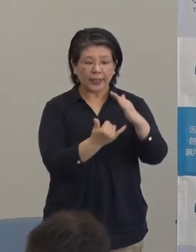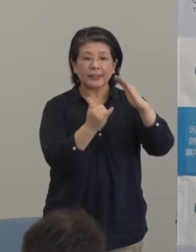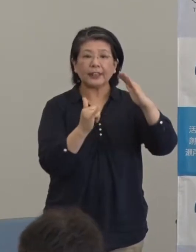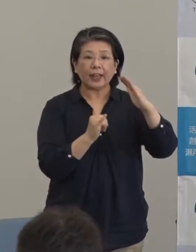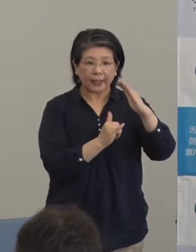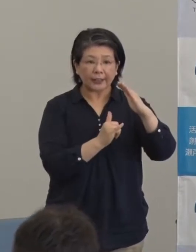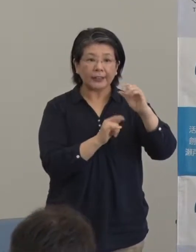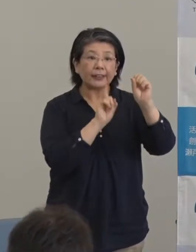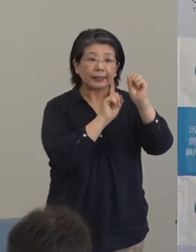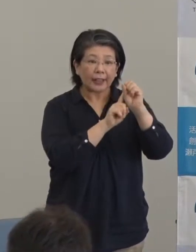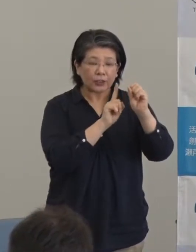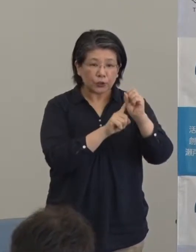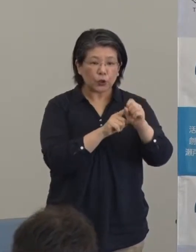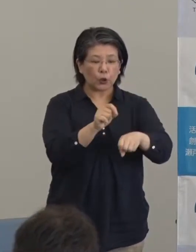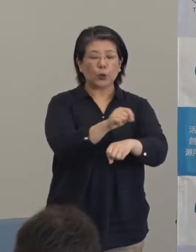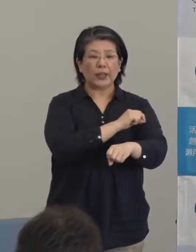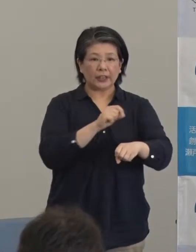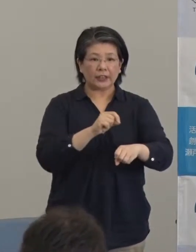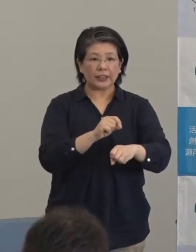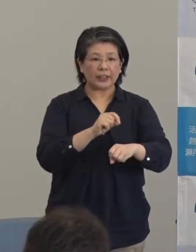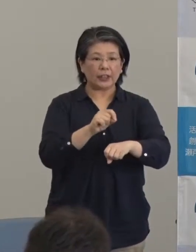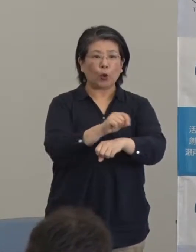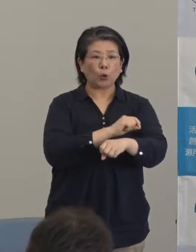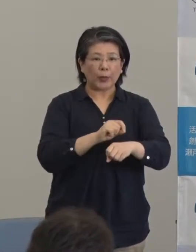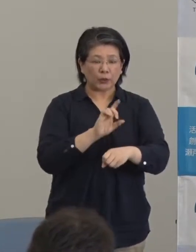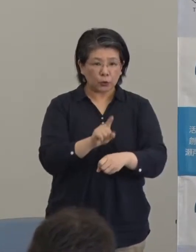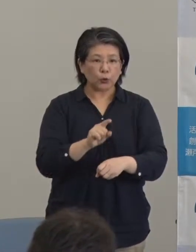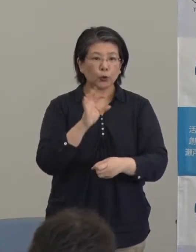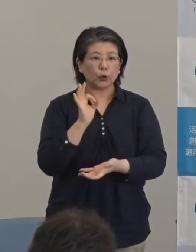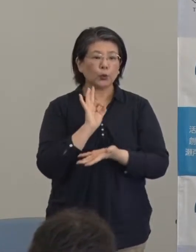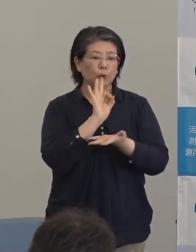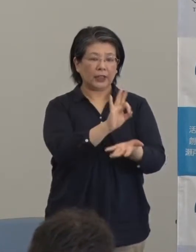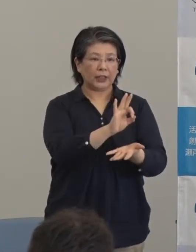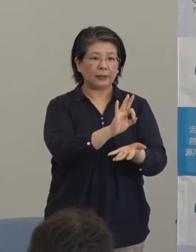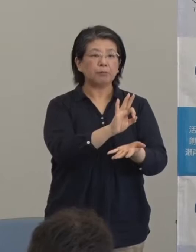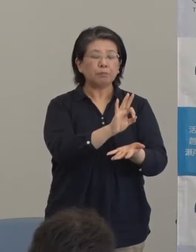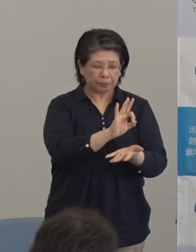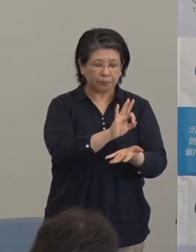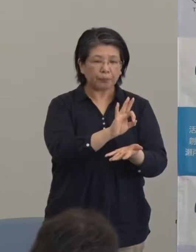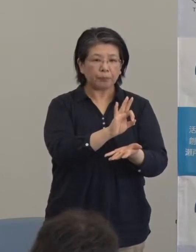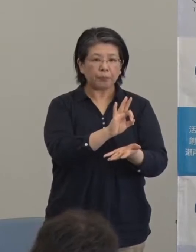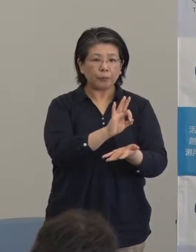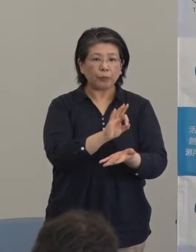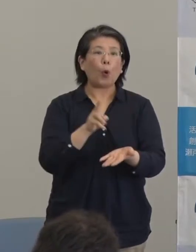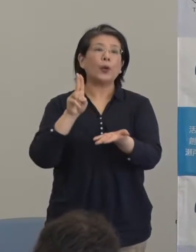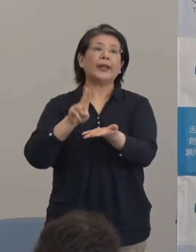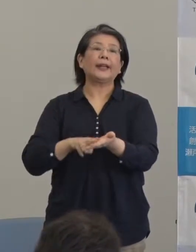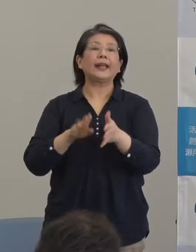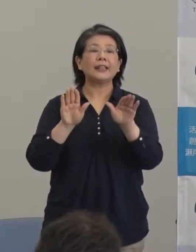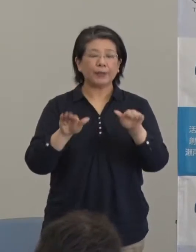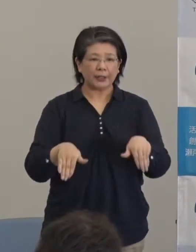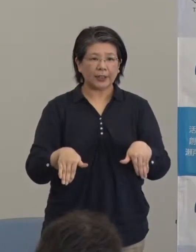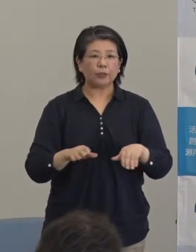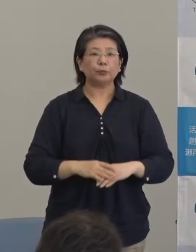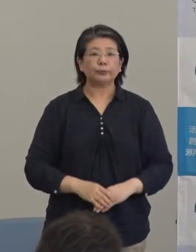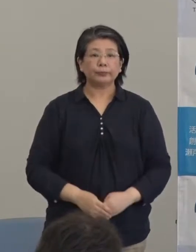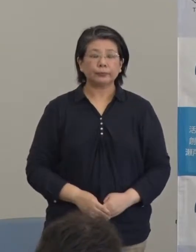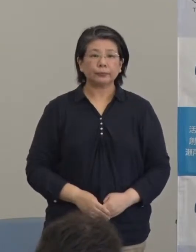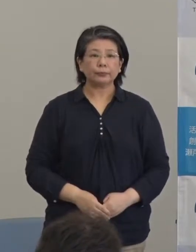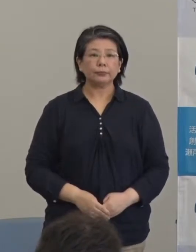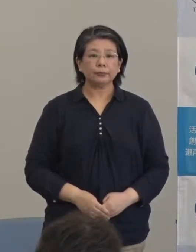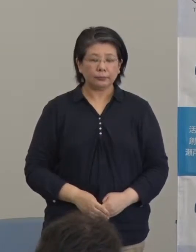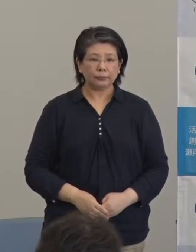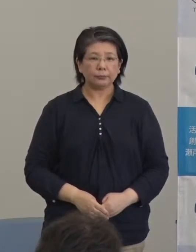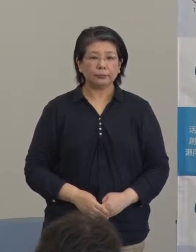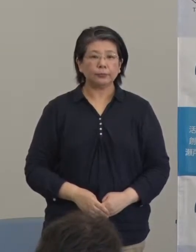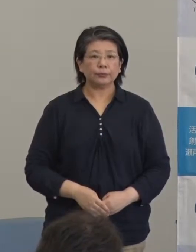への臨時特別給付金への独自の上乗せ支給について、決定をしたところでございます。